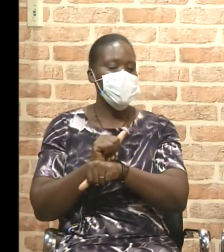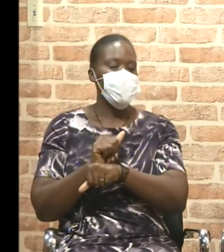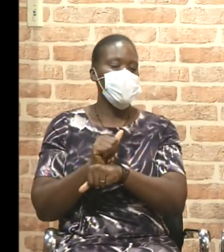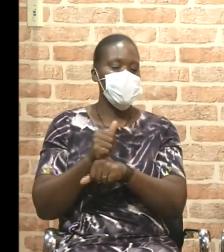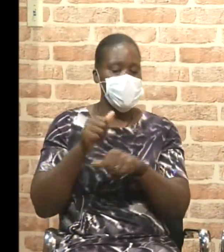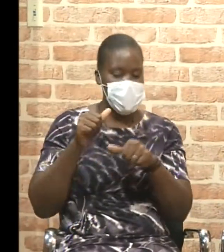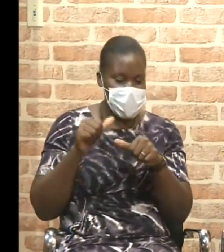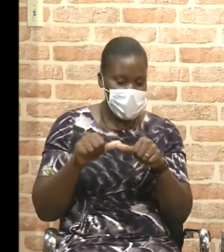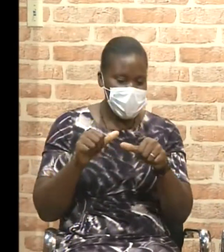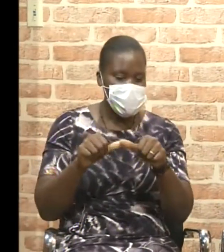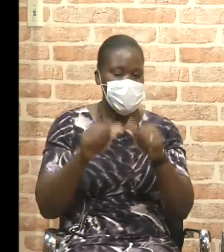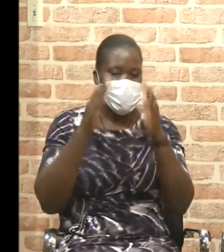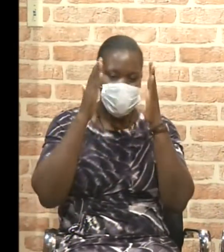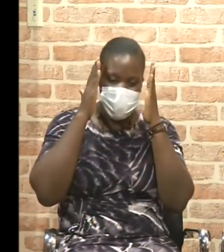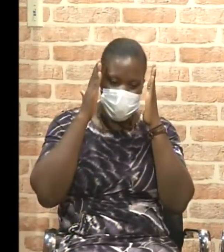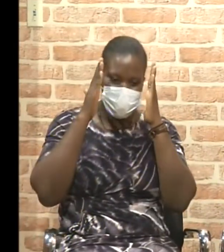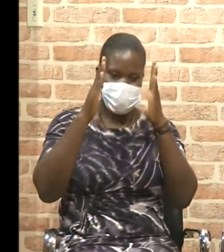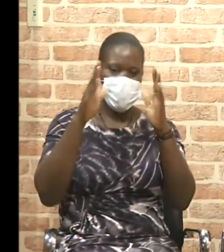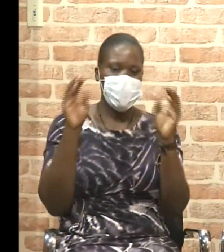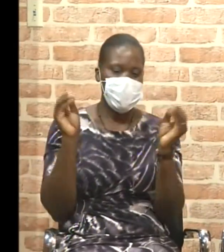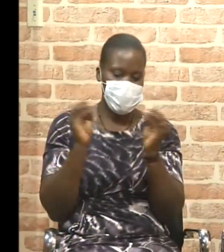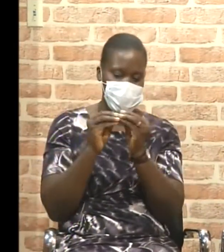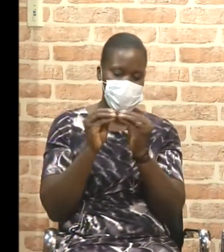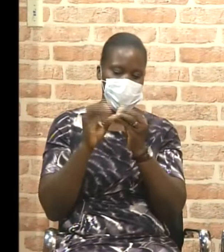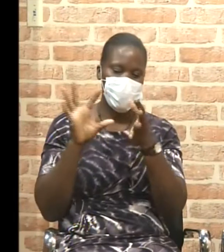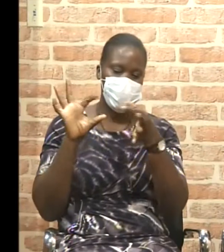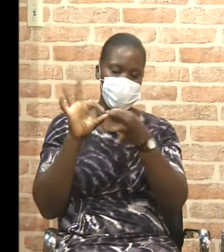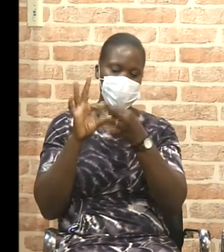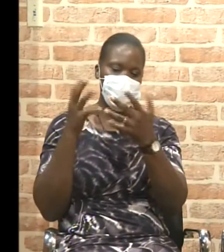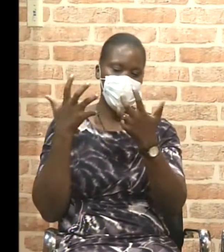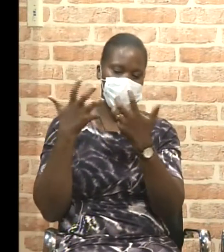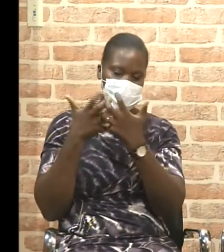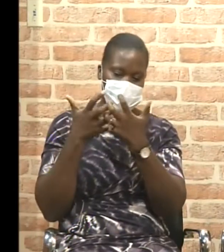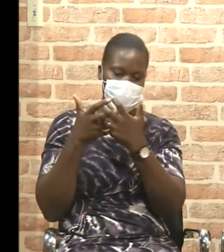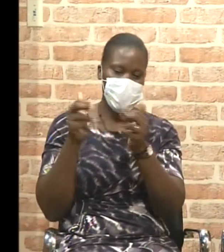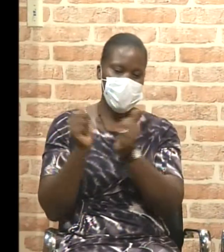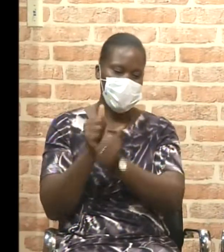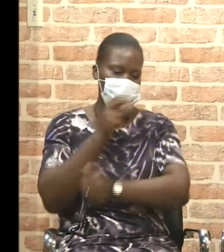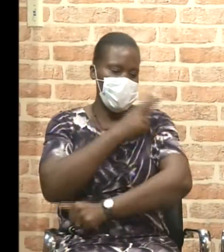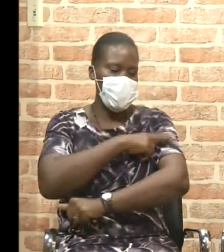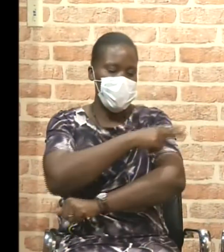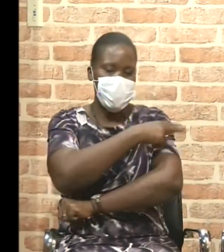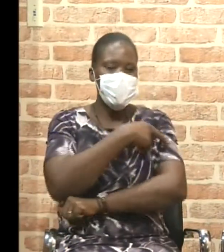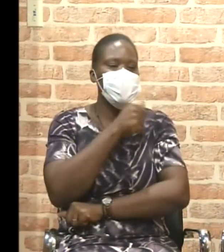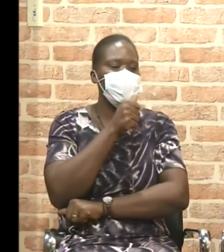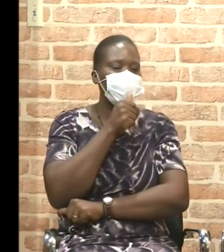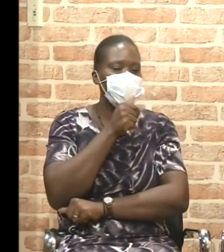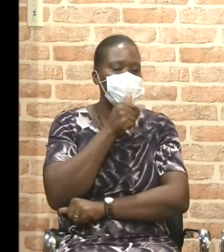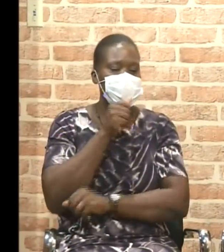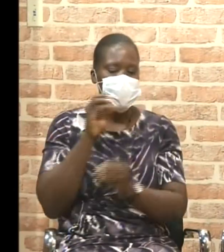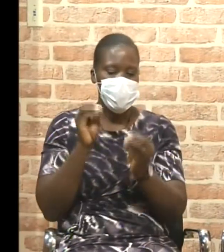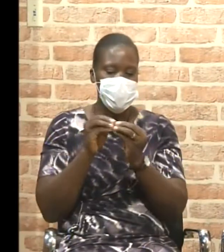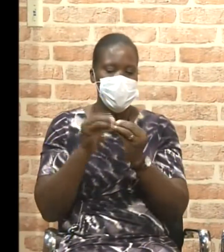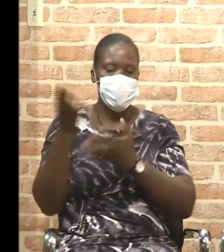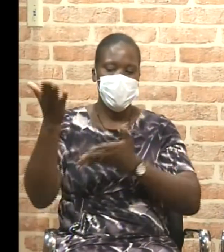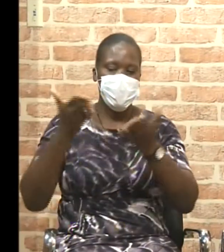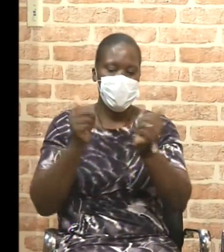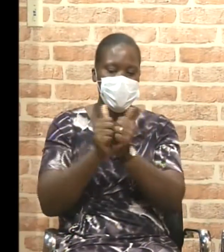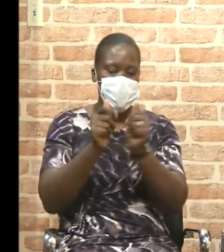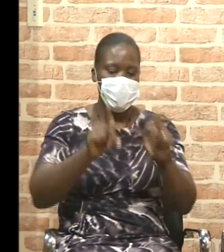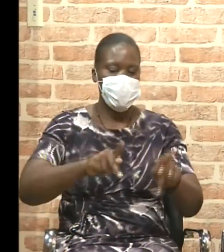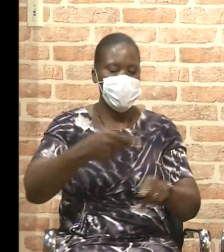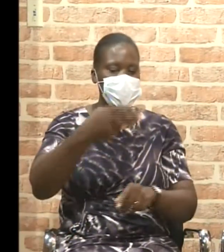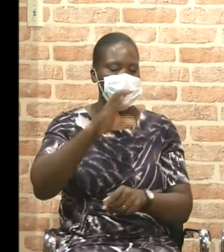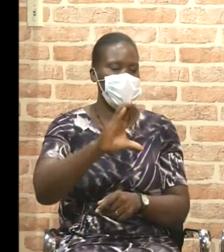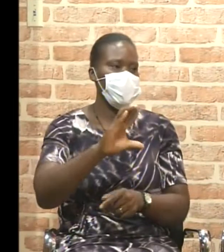nous continuons à focus pour que nous ayons plus de partenariats avec de l'hôpital privé pour nous capables d'offrir plus de services avec les gens qui sont handicapés qui ont besoin.